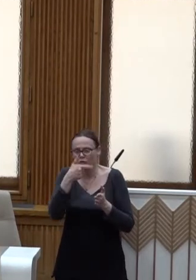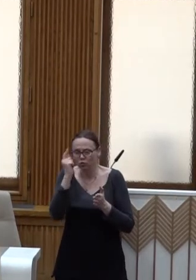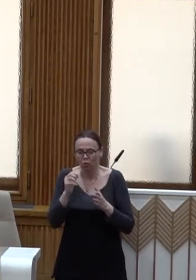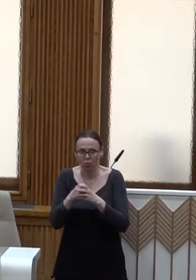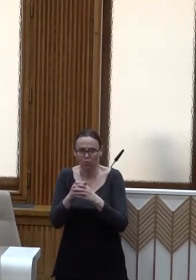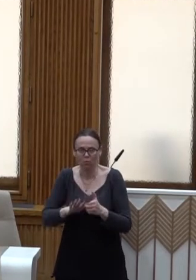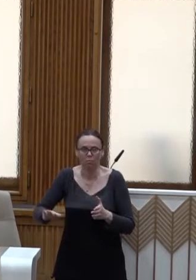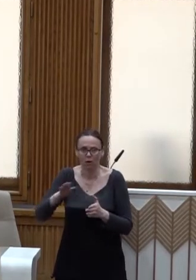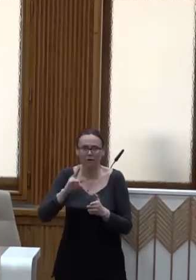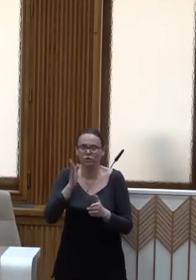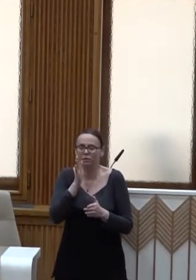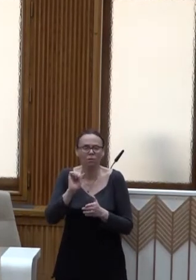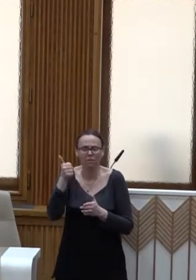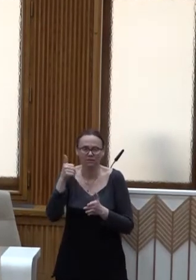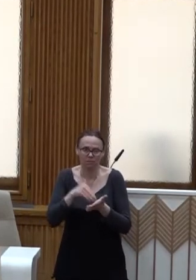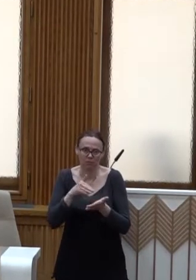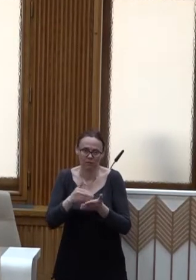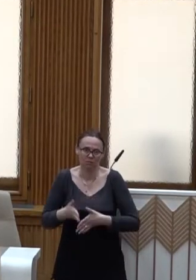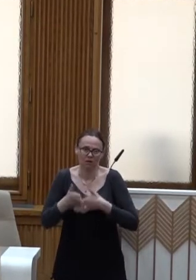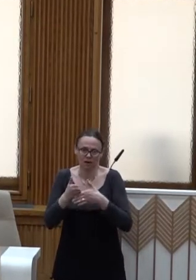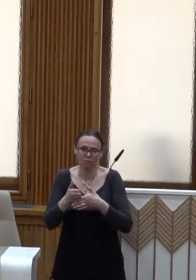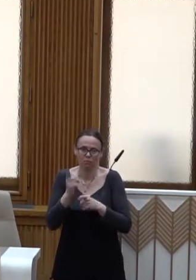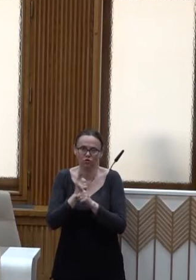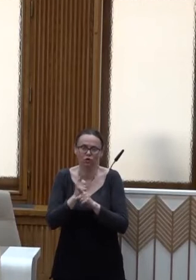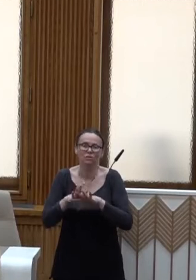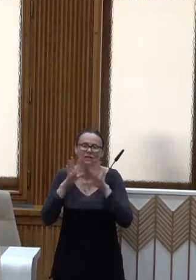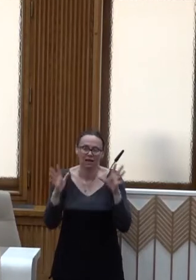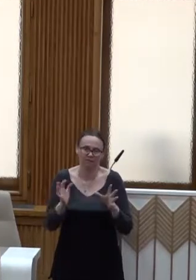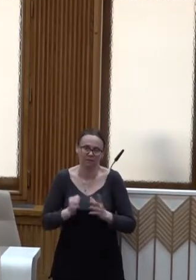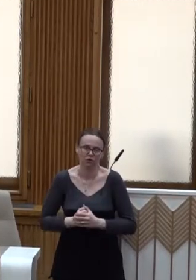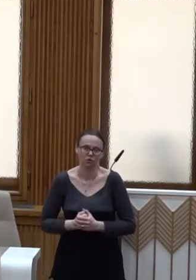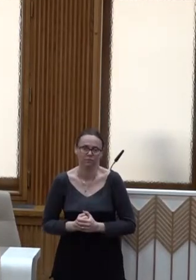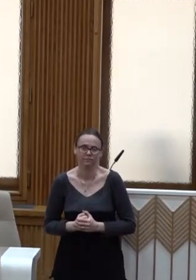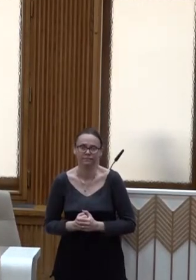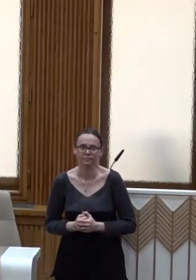ki bo prva potrebovala pomoč in tudi največ.